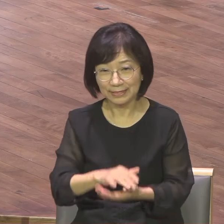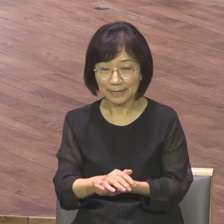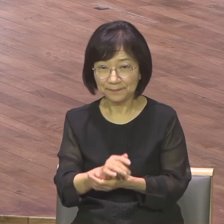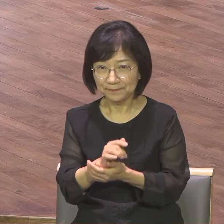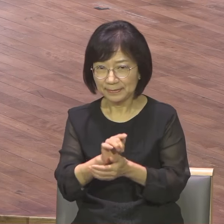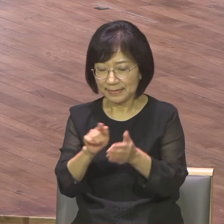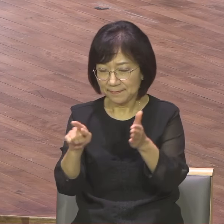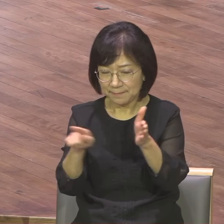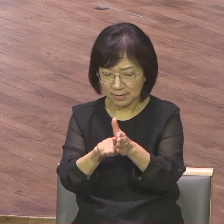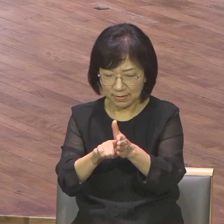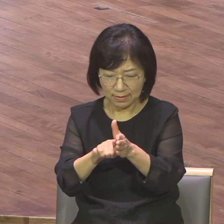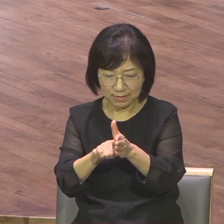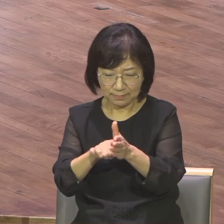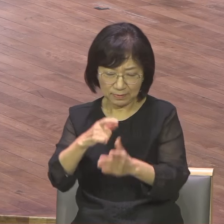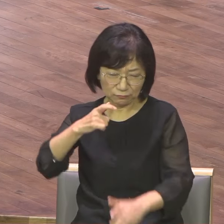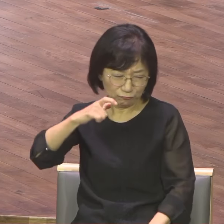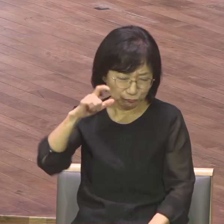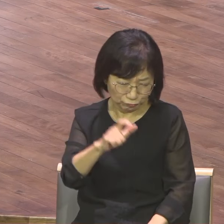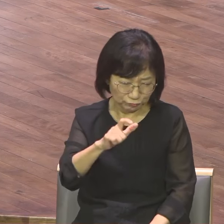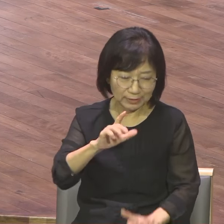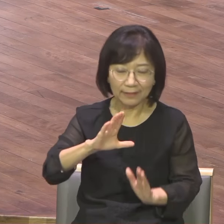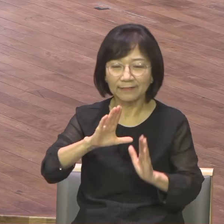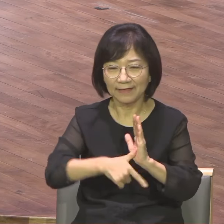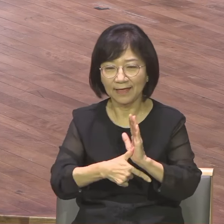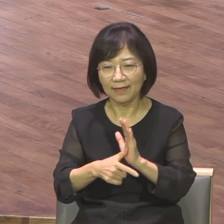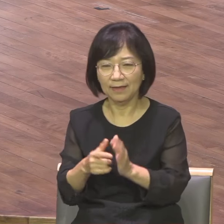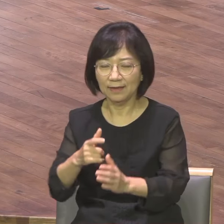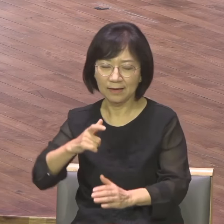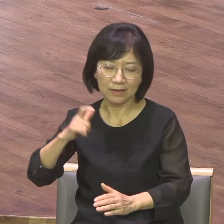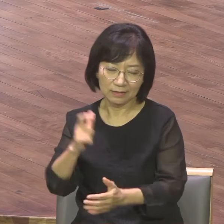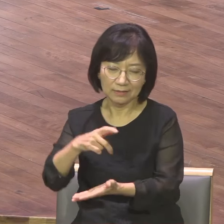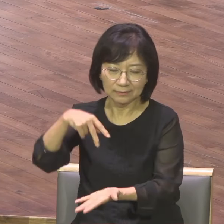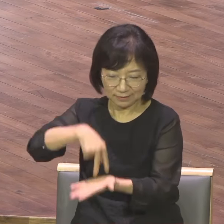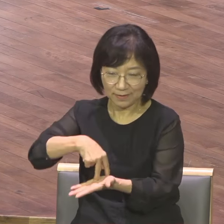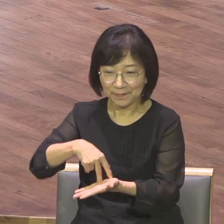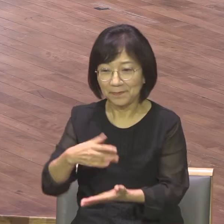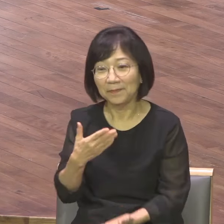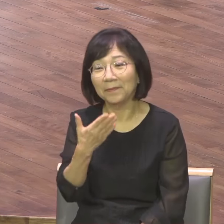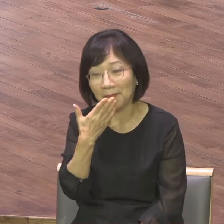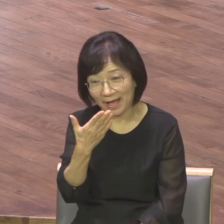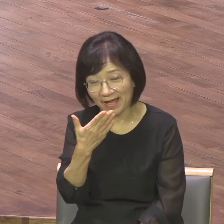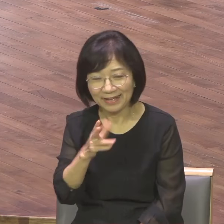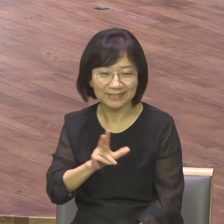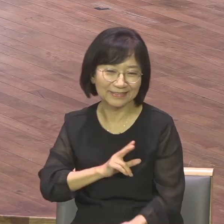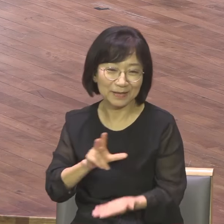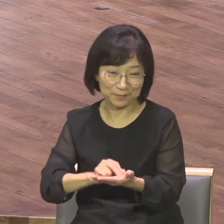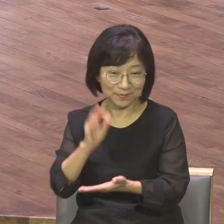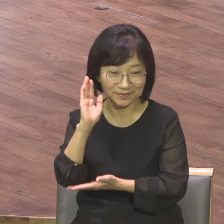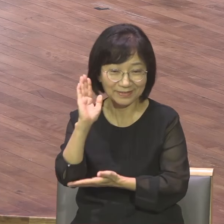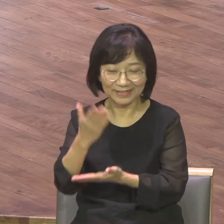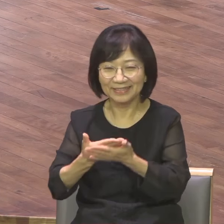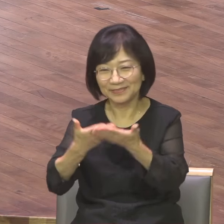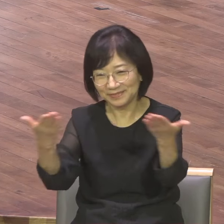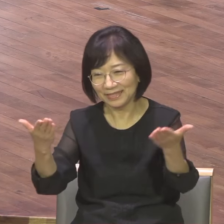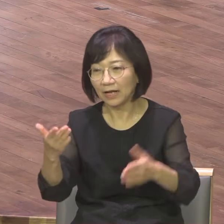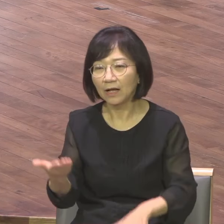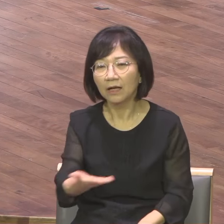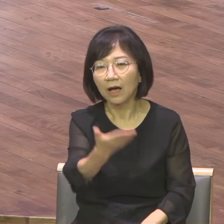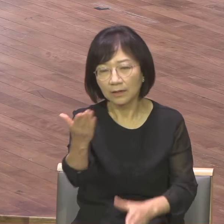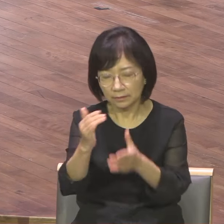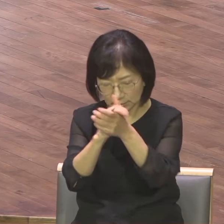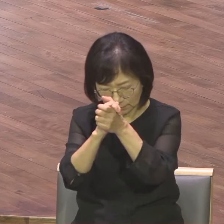굳게 선다라는 제목으로 말씀을 드립니다. 우리 성도님들 덕분에 지난주는 제가